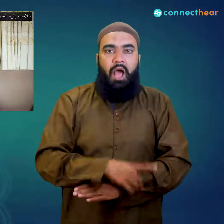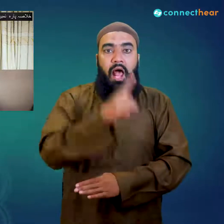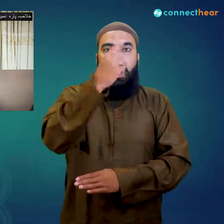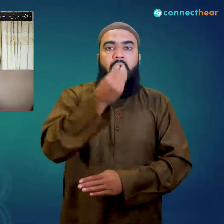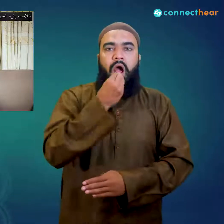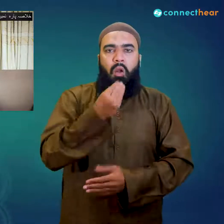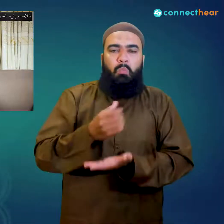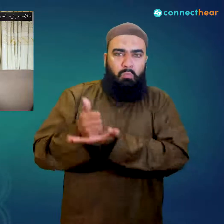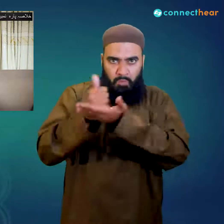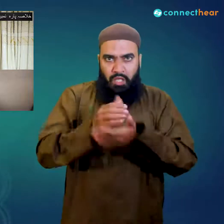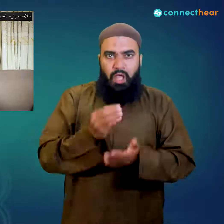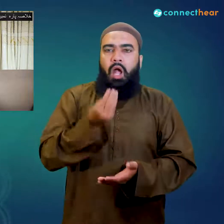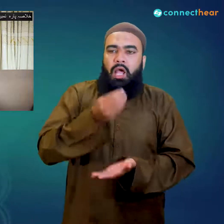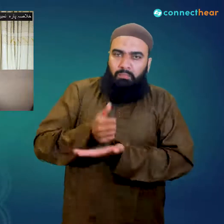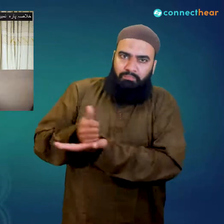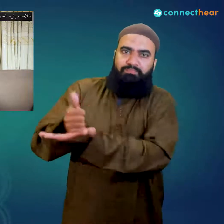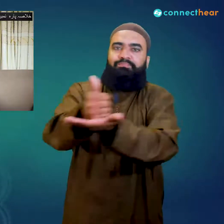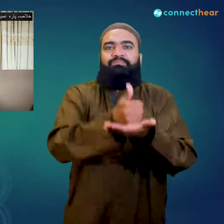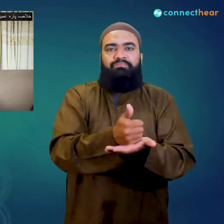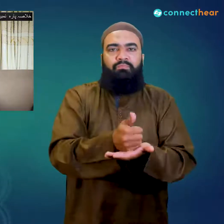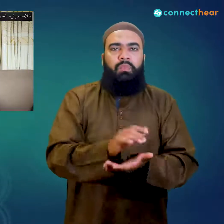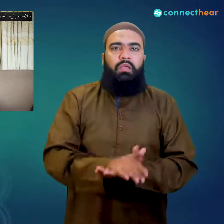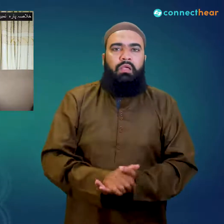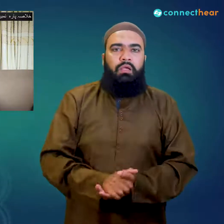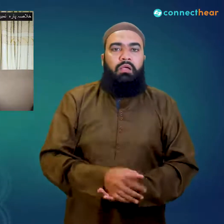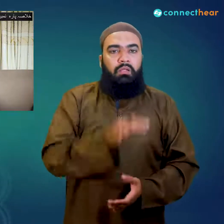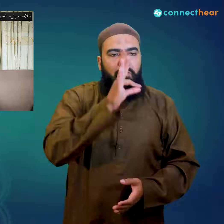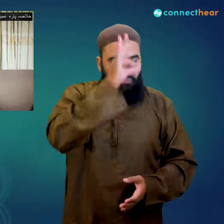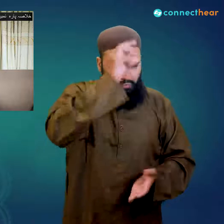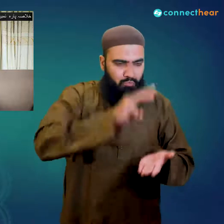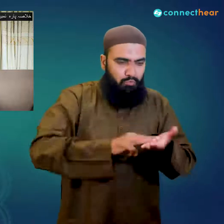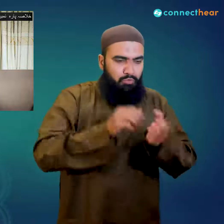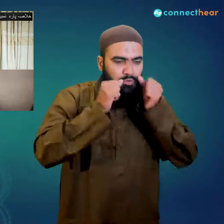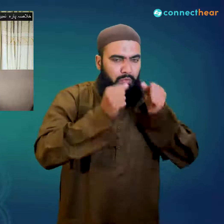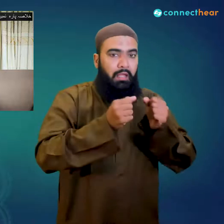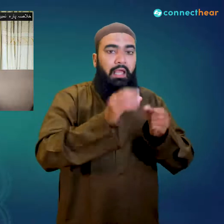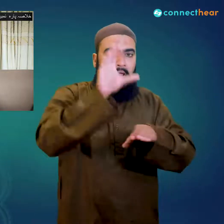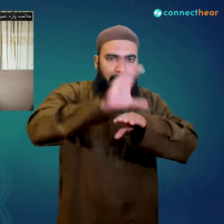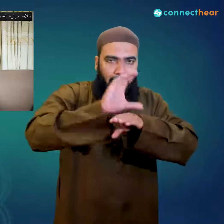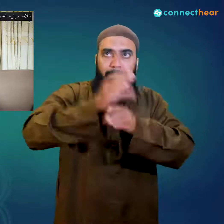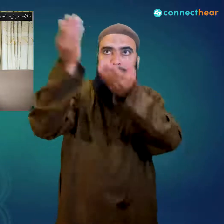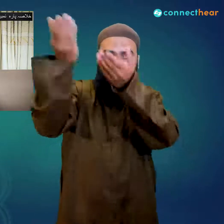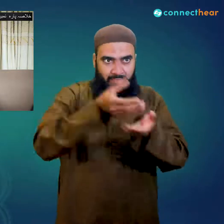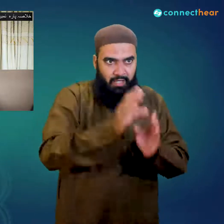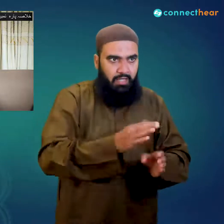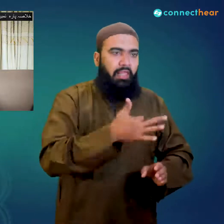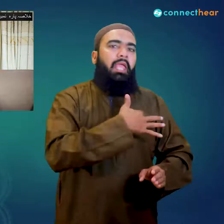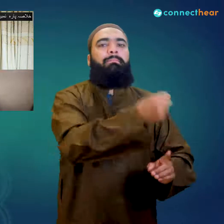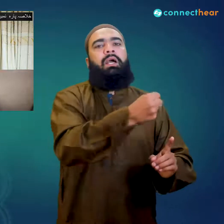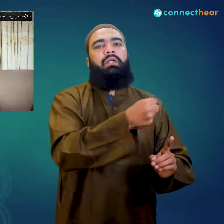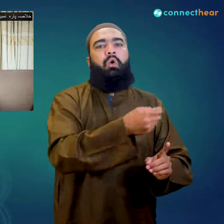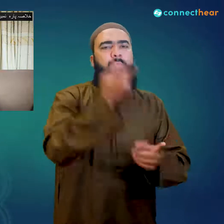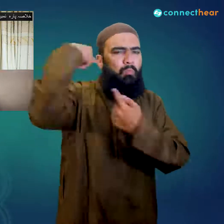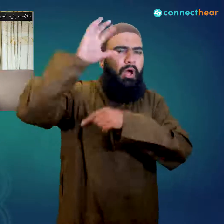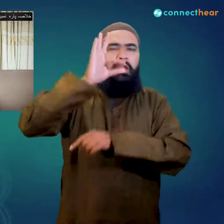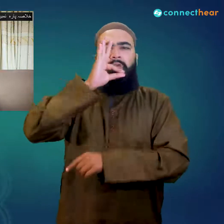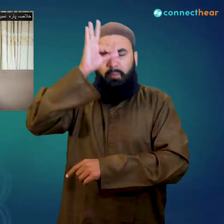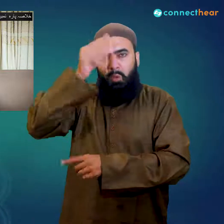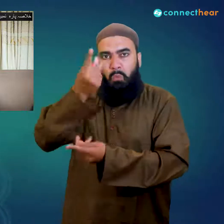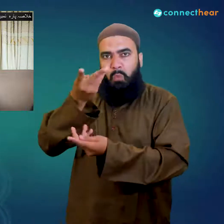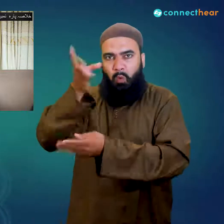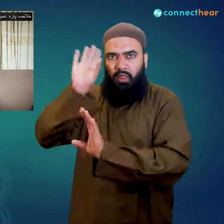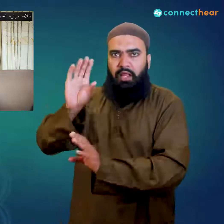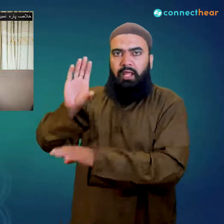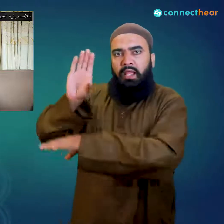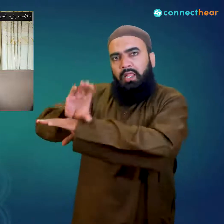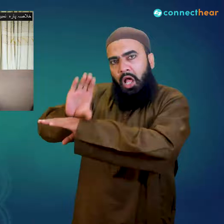رزق ہم نے دیا اس میں سے خرچ کرتے ہیں، جو کچھ آپ پر نازل ہوا اس پر بھی یقین رکھتے ہیں، جو آپ سے پہلے نازل ہو چکا